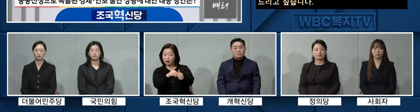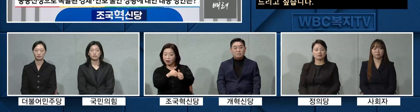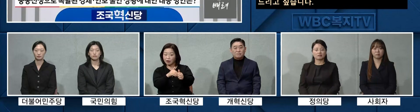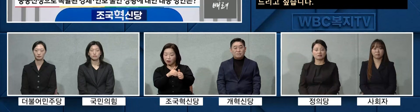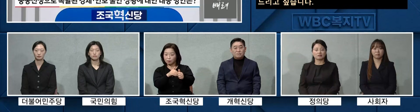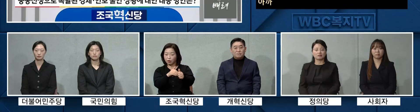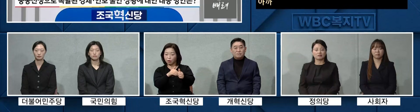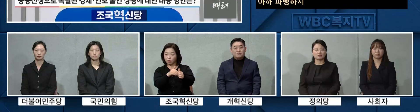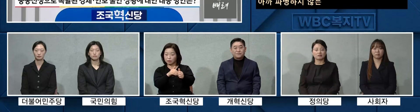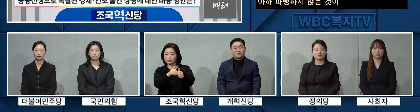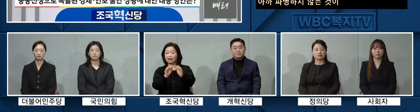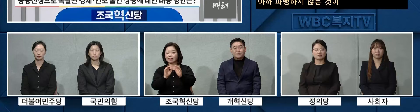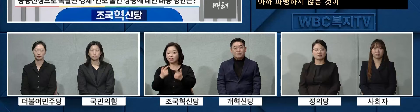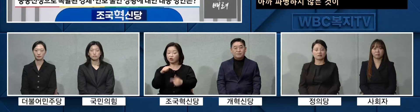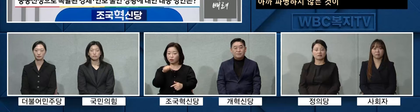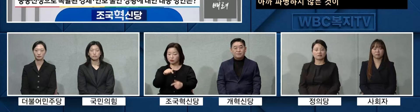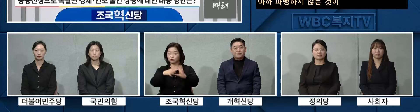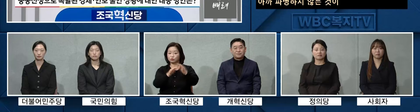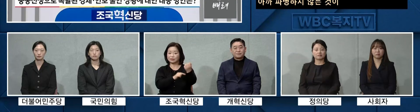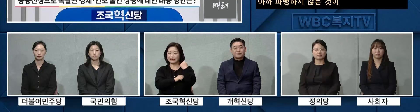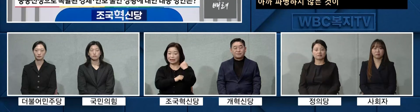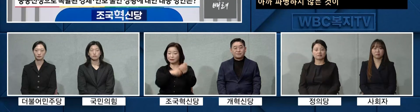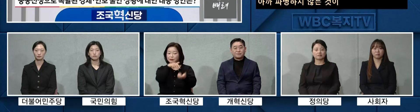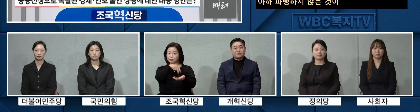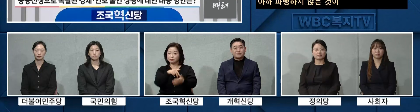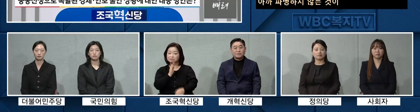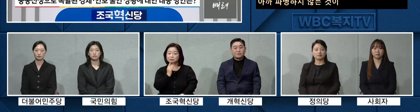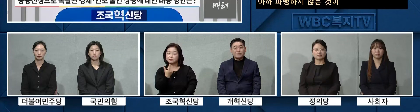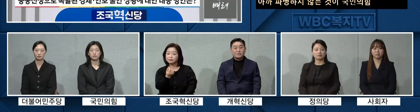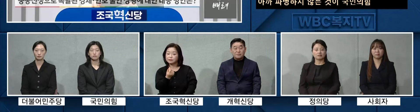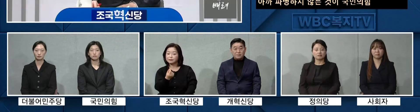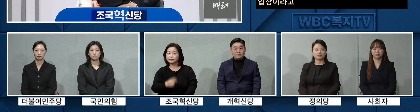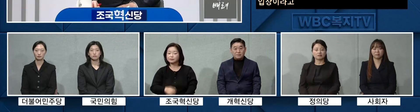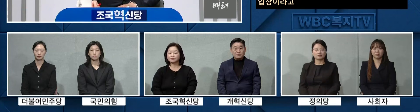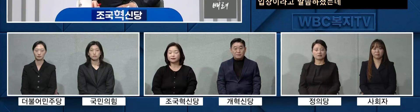것이 국민의힘 입장이라고 말씀하시는데 맞죠?